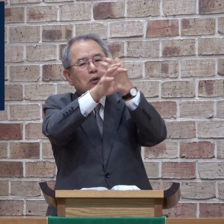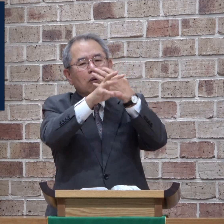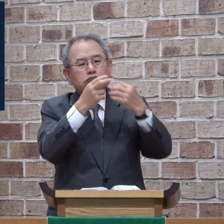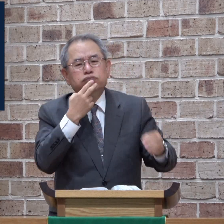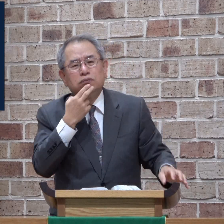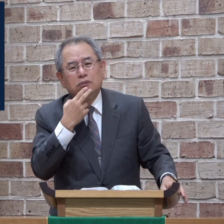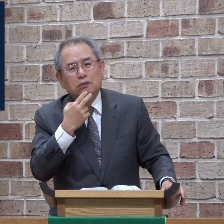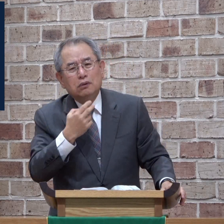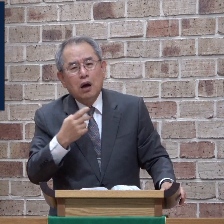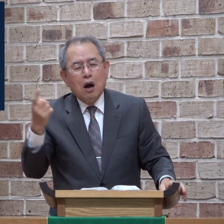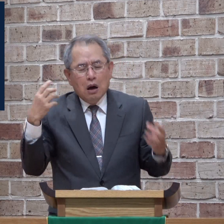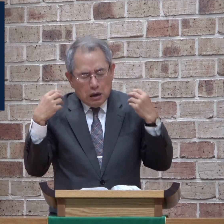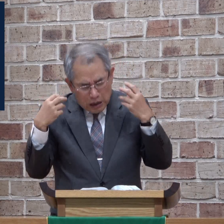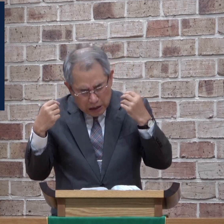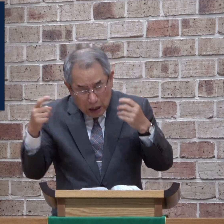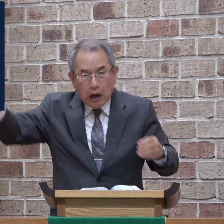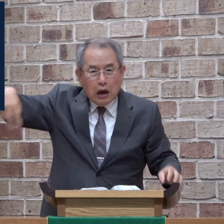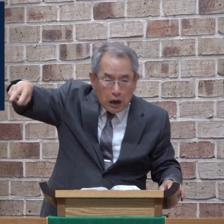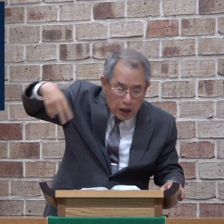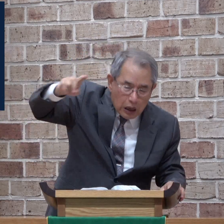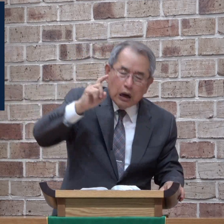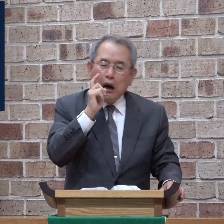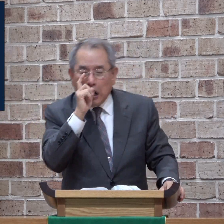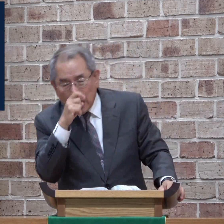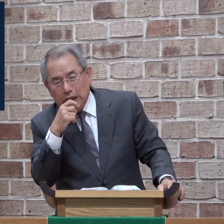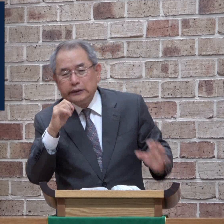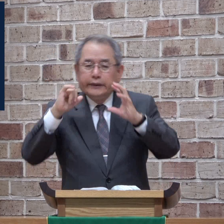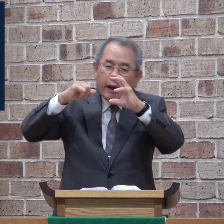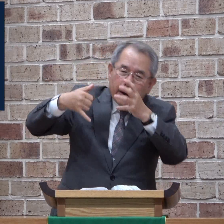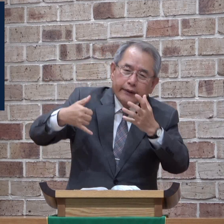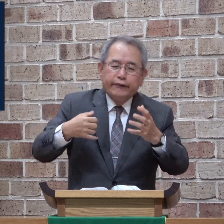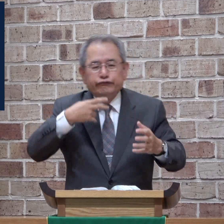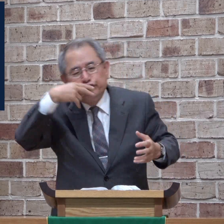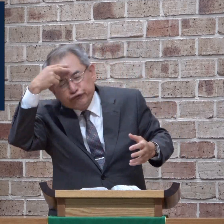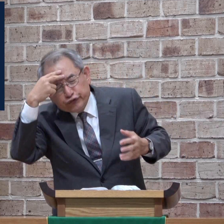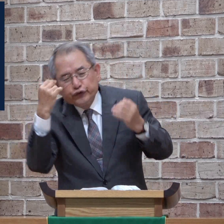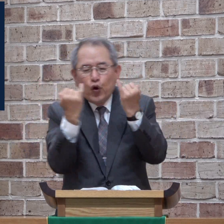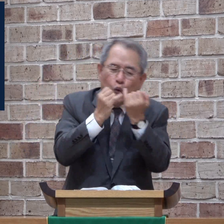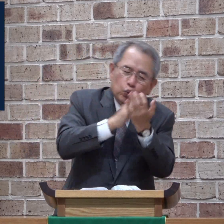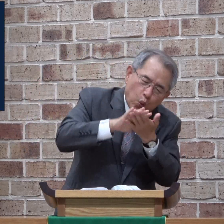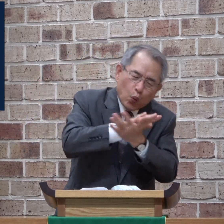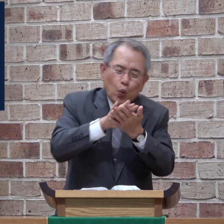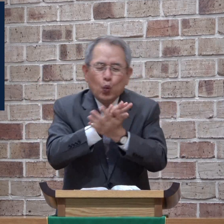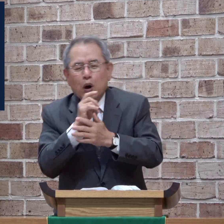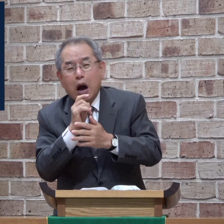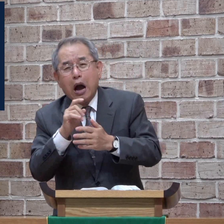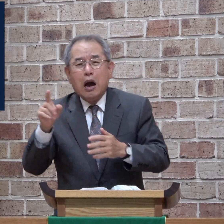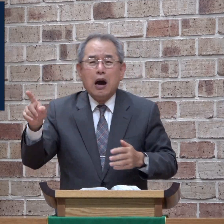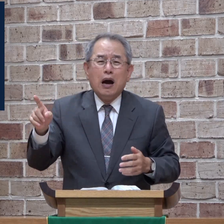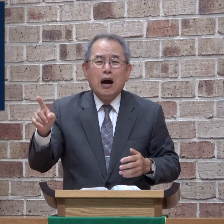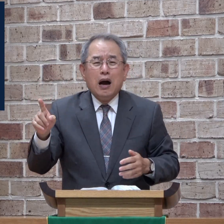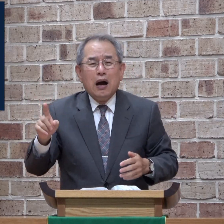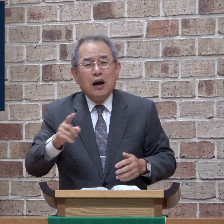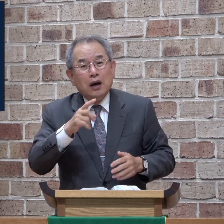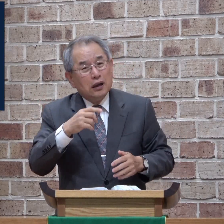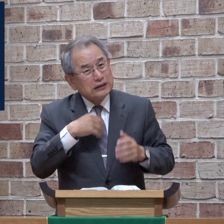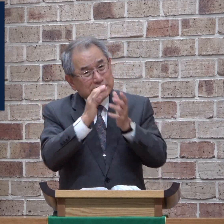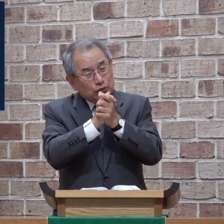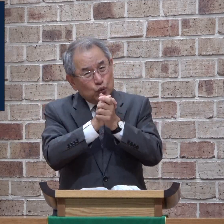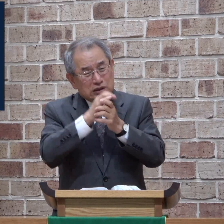주시지 않으십니다. 그는 여전히 방탕하며 여전히 세상에 빠져 있으며 여전히 술과 여자에 빠져 있습니다. 제가 기도